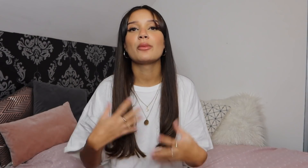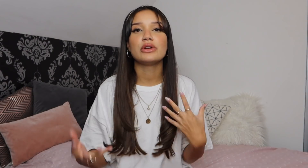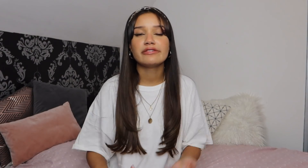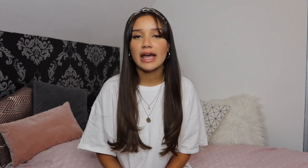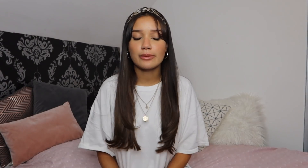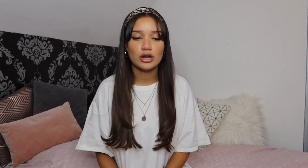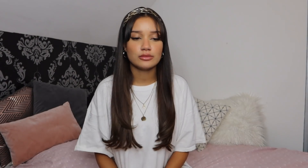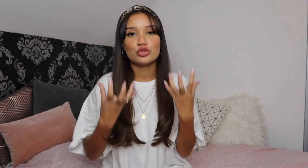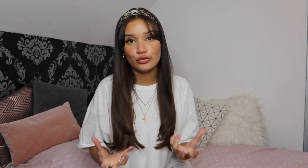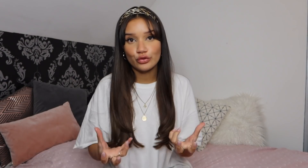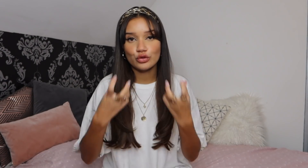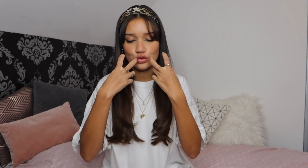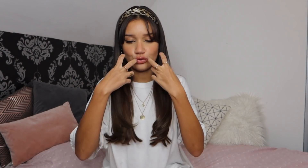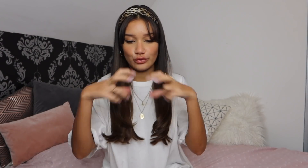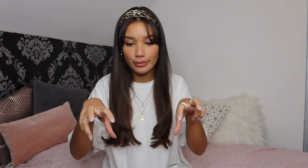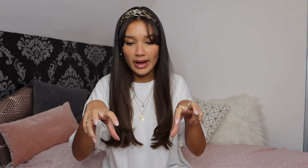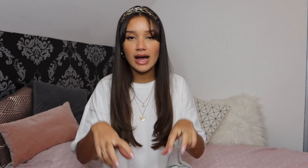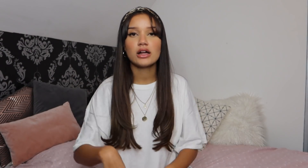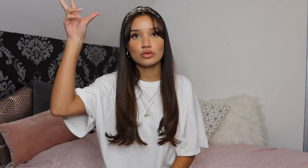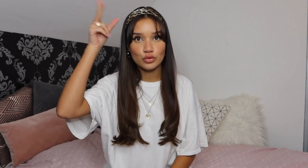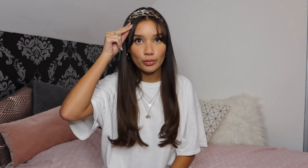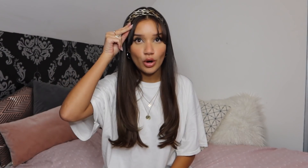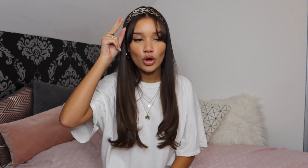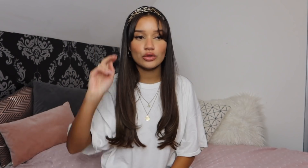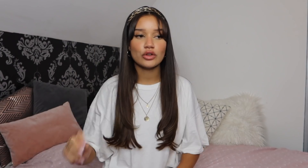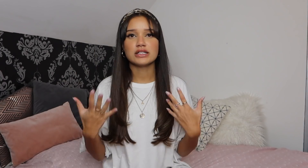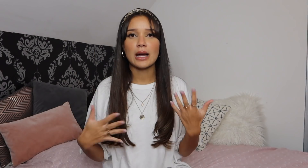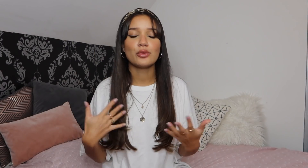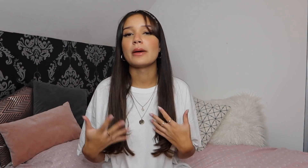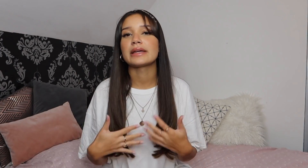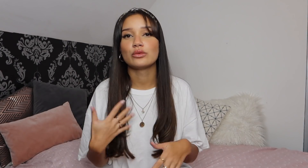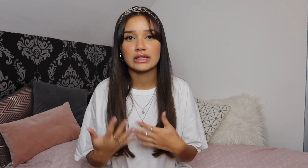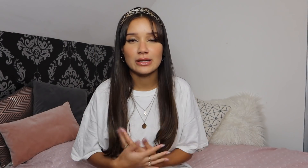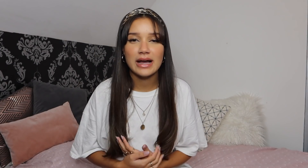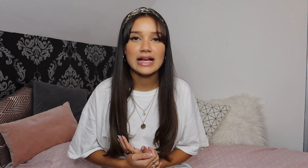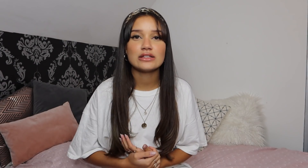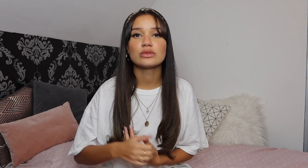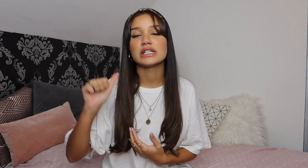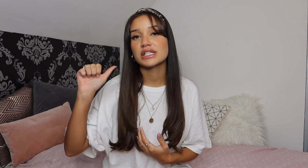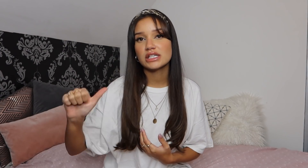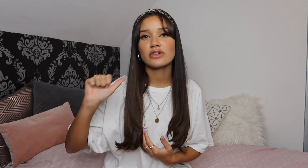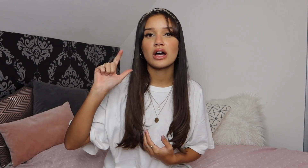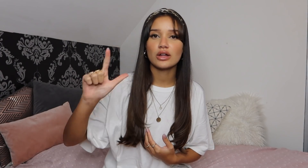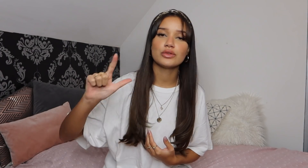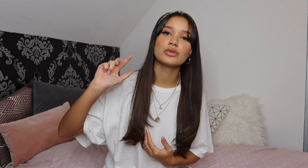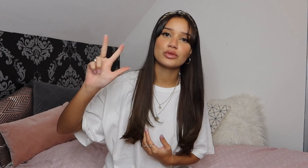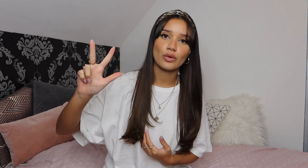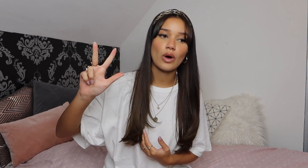peu les verbes comme je veux, je ne veux pas, donc comprendre. J'ai un peu appris donc les bases, donc les chiffres 1, 2,